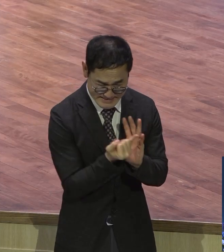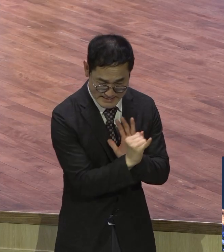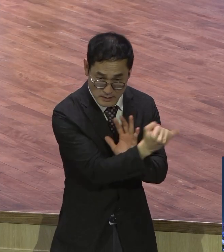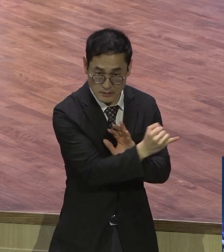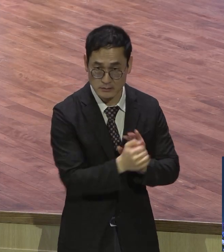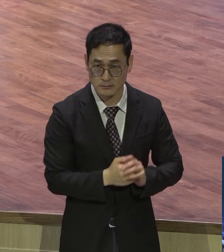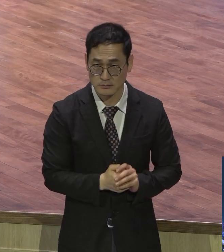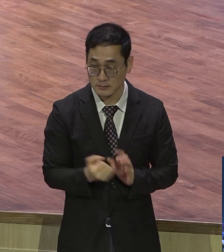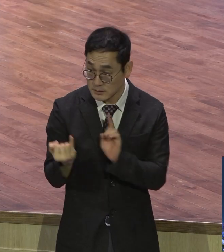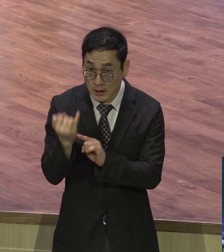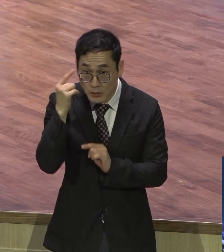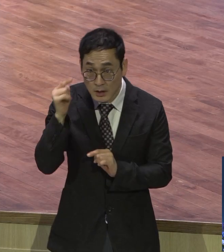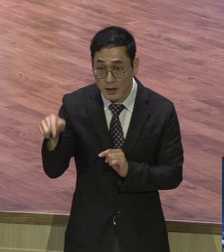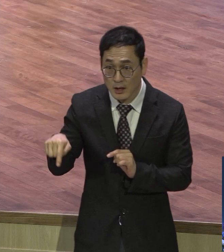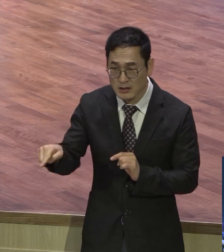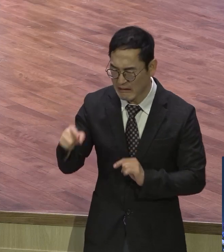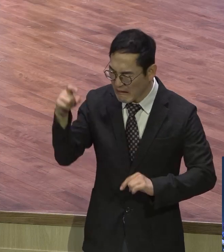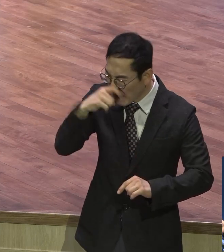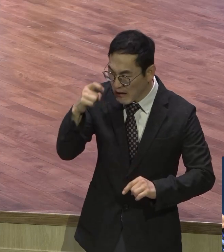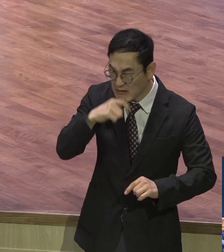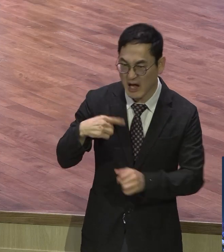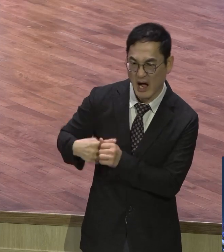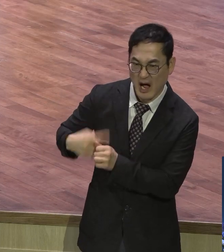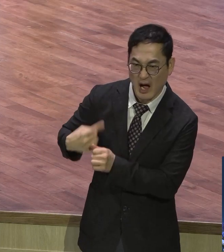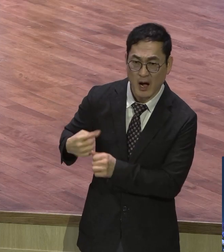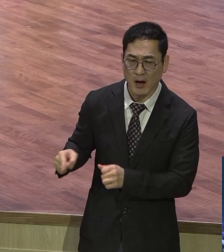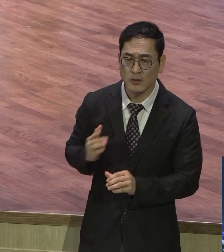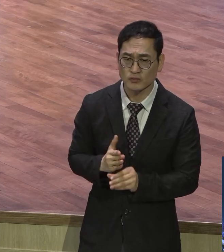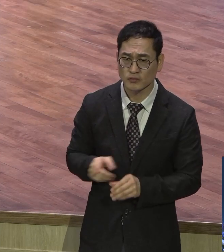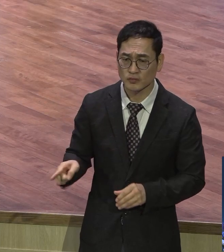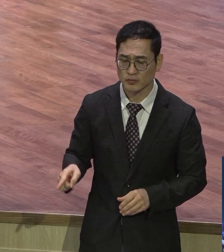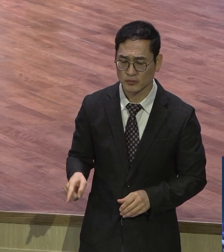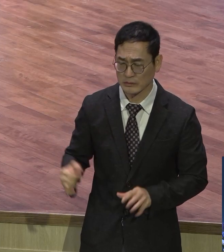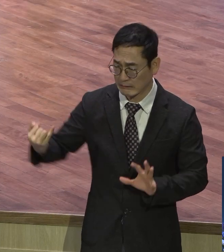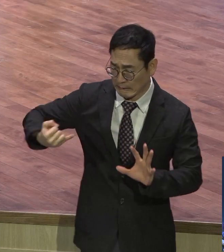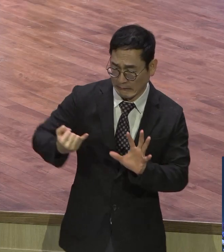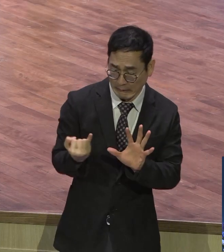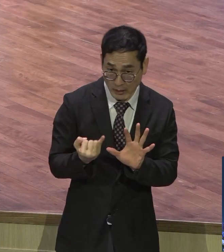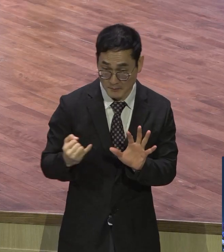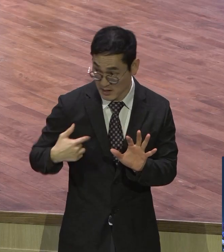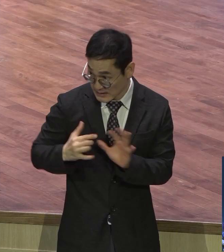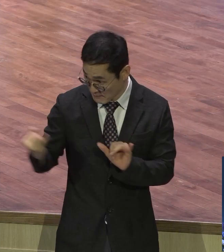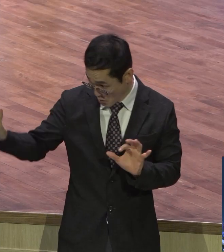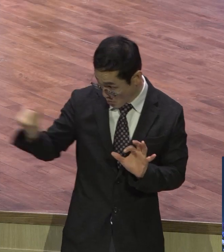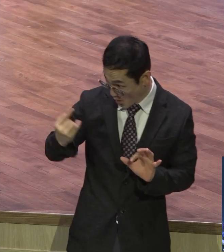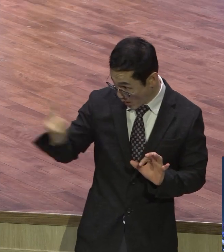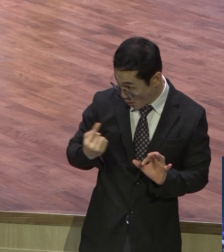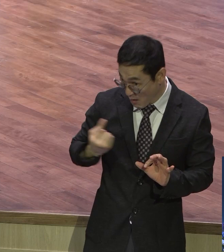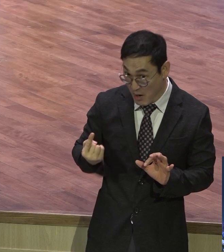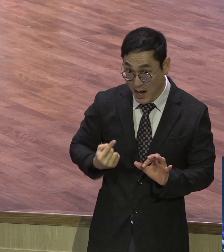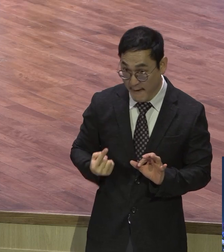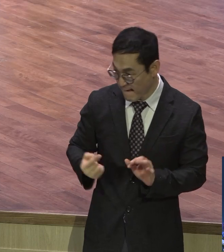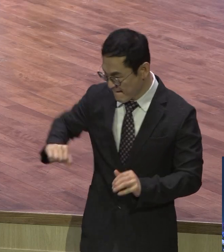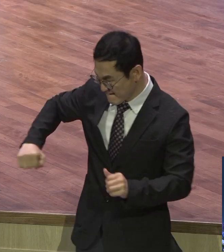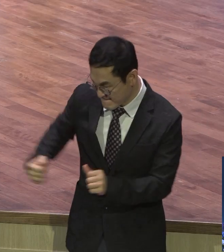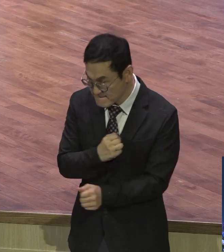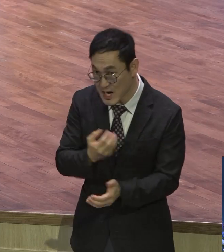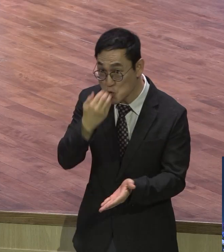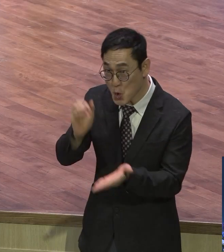부정한 여자예요 혈중이잖아요 소문도 안 와서 잘못하면 돌에 맞아 죽어요 근처 오면